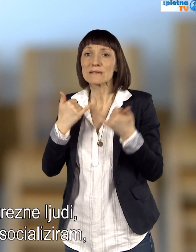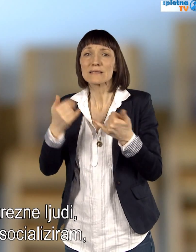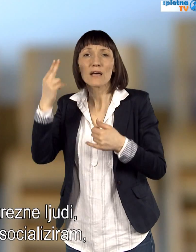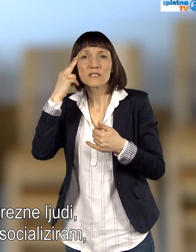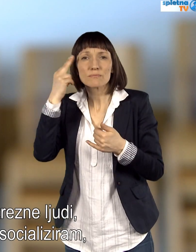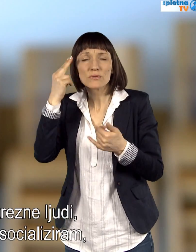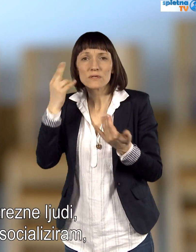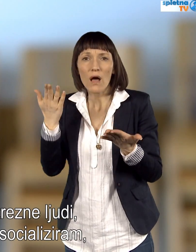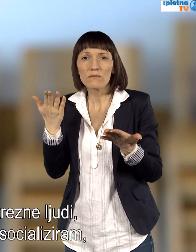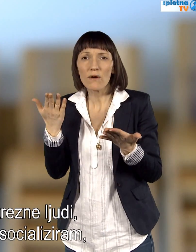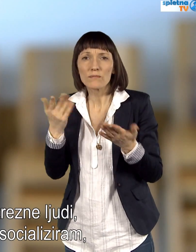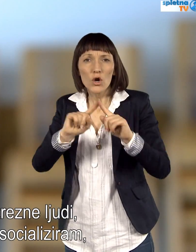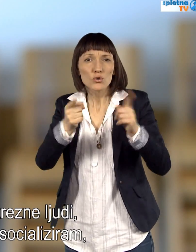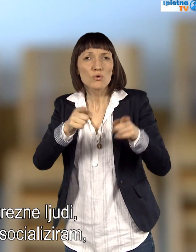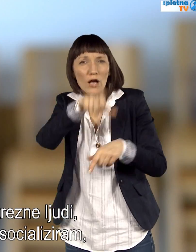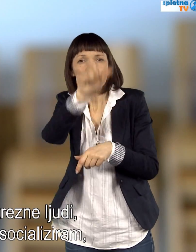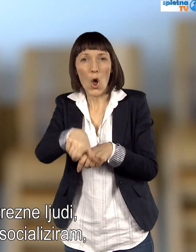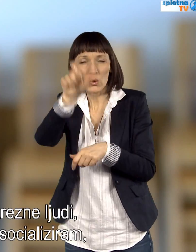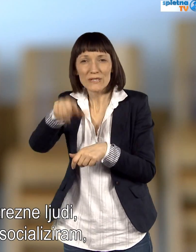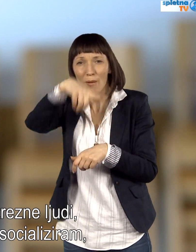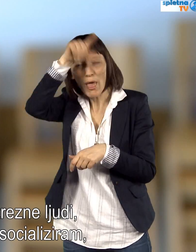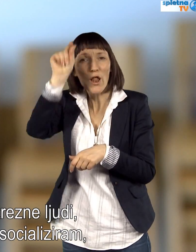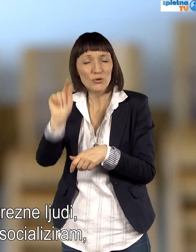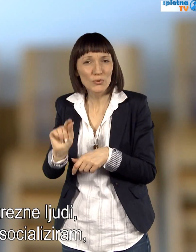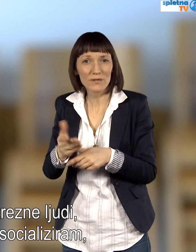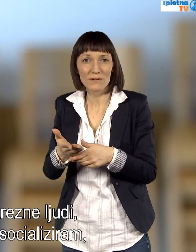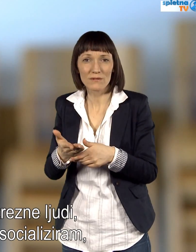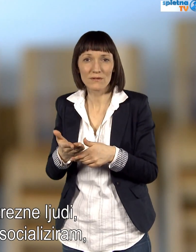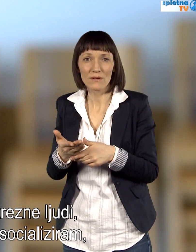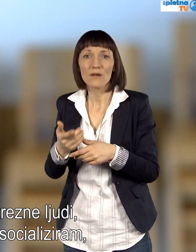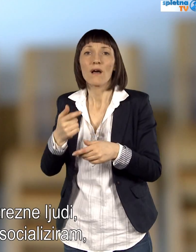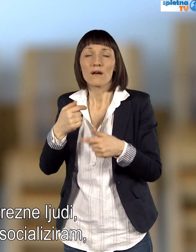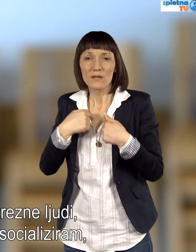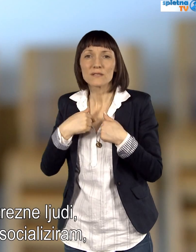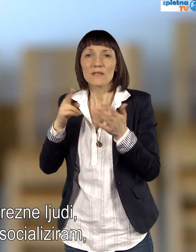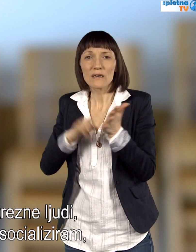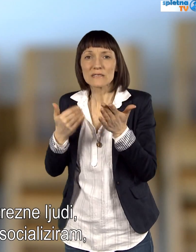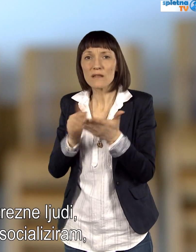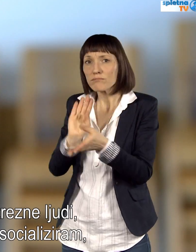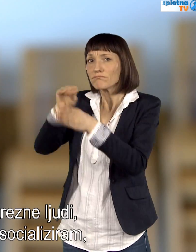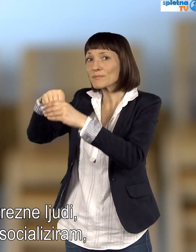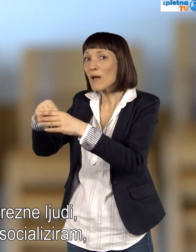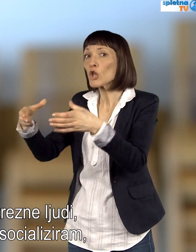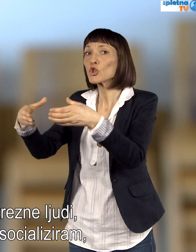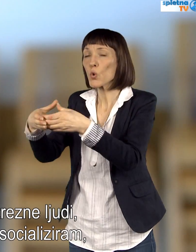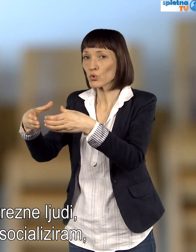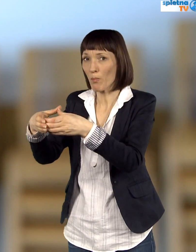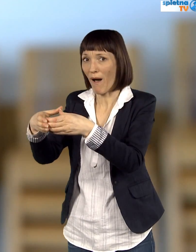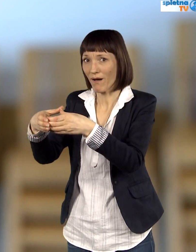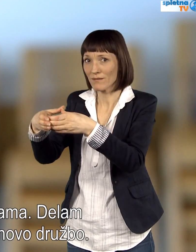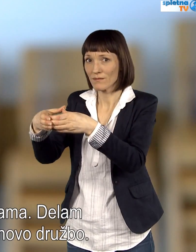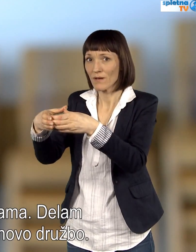da spoznavam neke trezne ljudi, drugačne ljudi, ne. Da se res socializiram, ne.